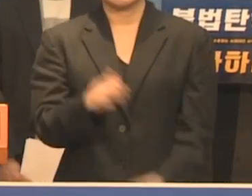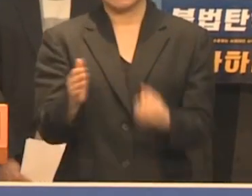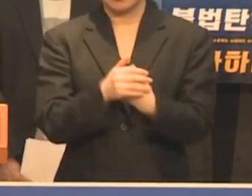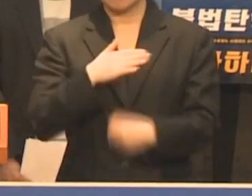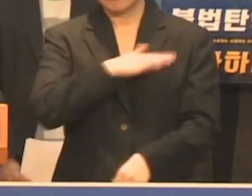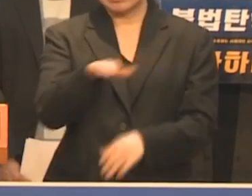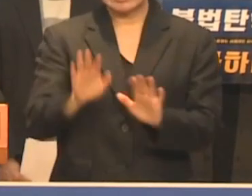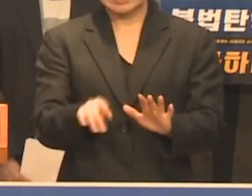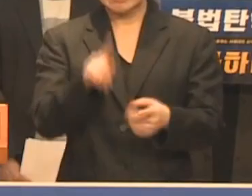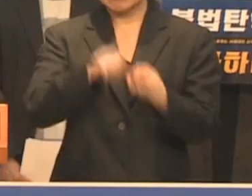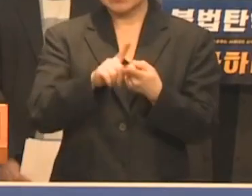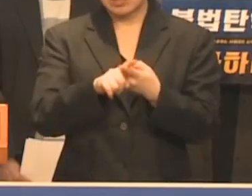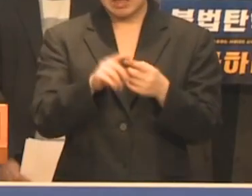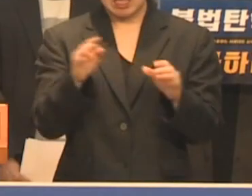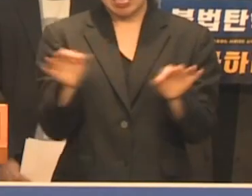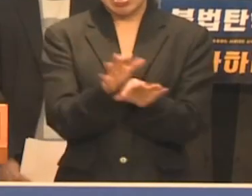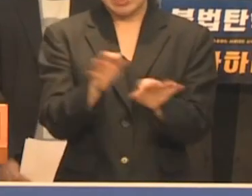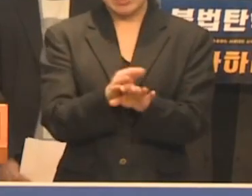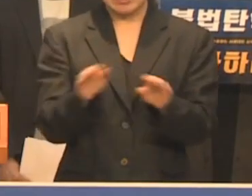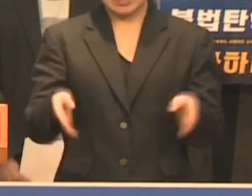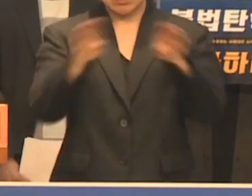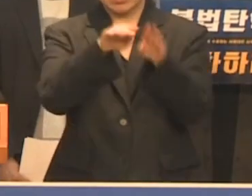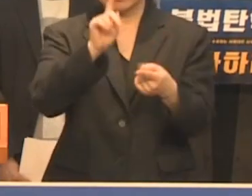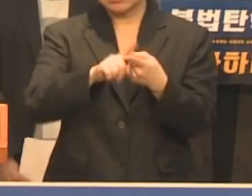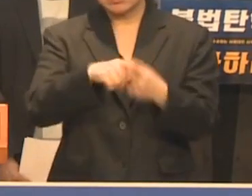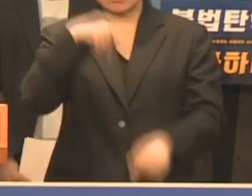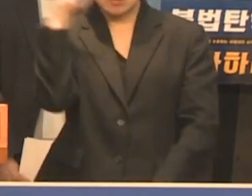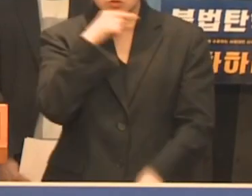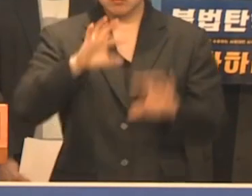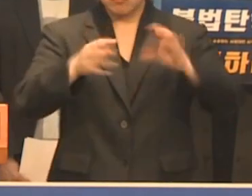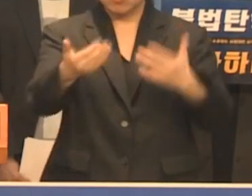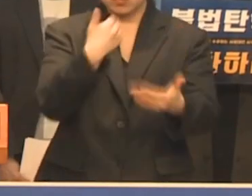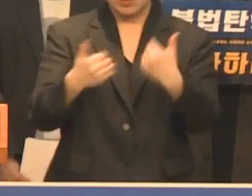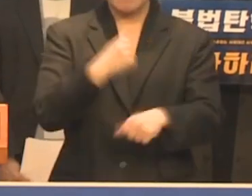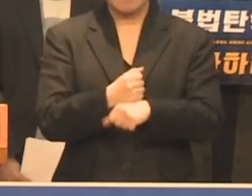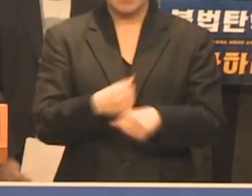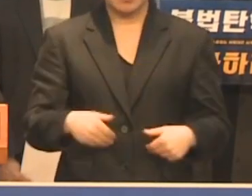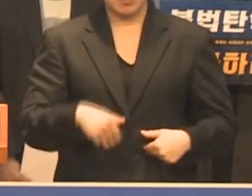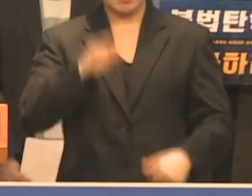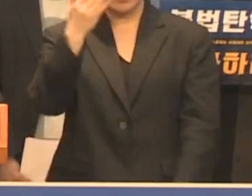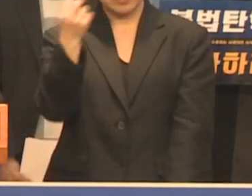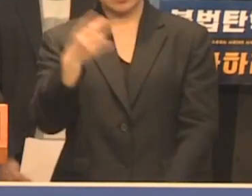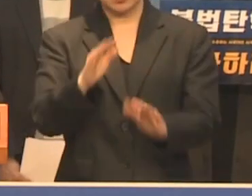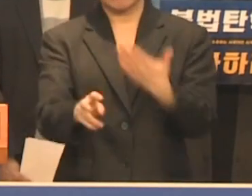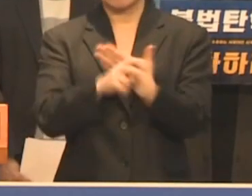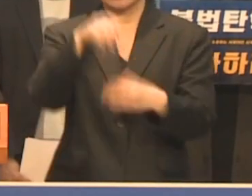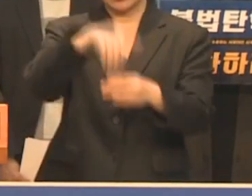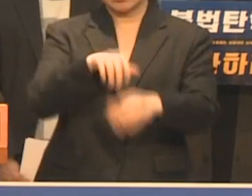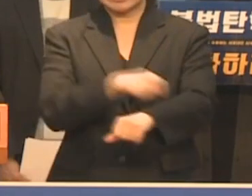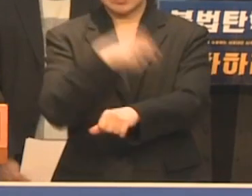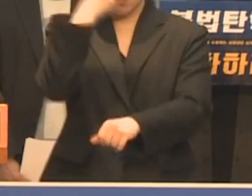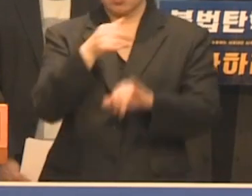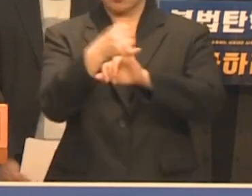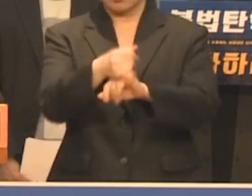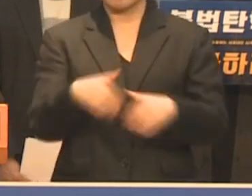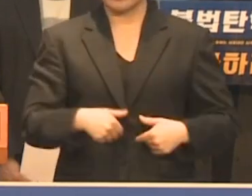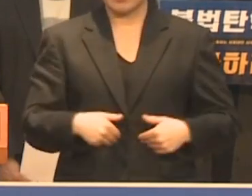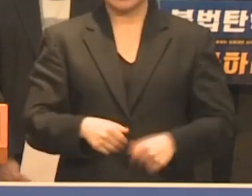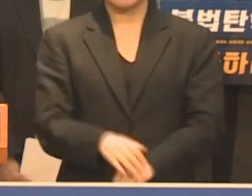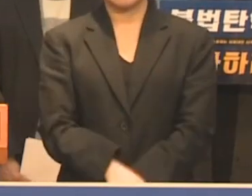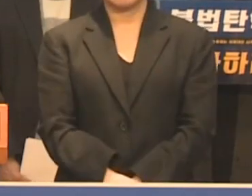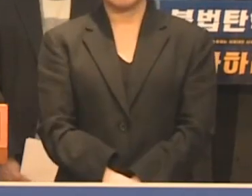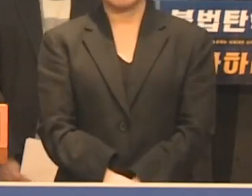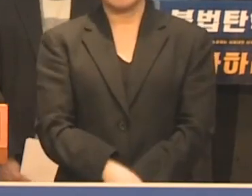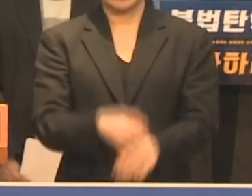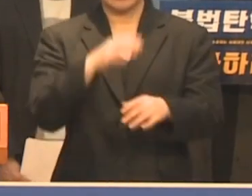문제를 회피하고 감추는 모든 기관에 대해서 철저한 국정조사를 요구하며 부정선거 특검을 반드시 진행해야 한다 주장합니다.